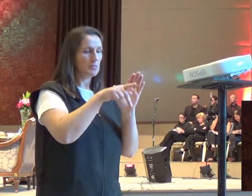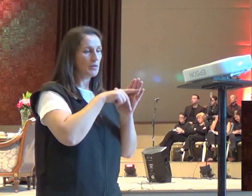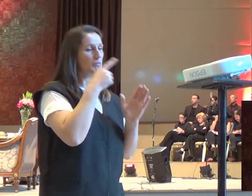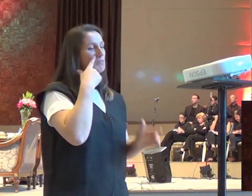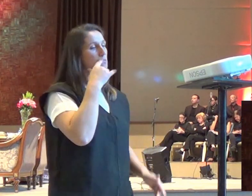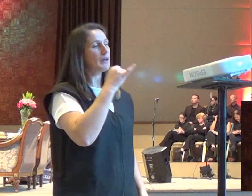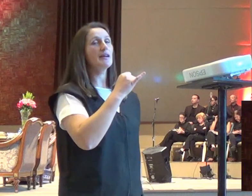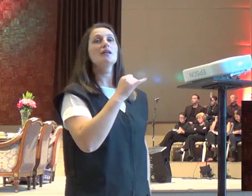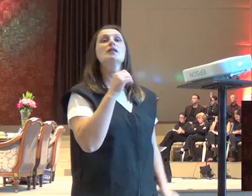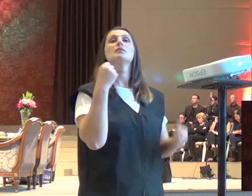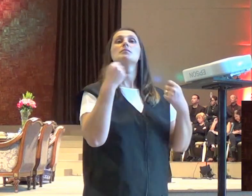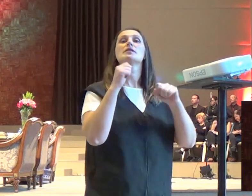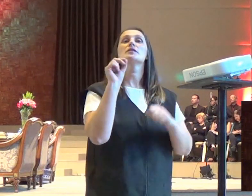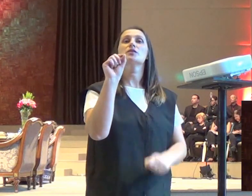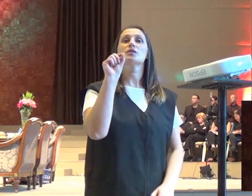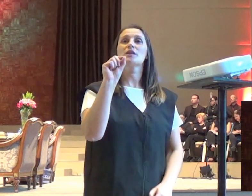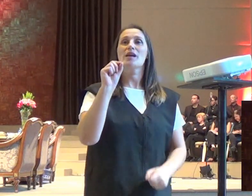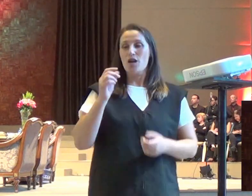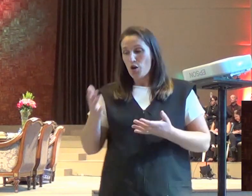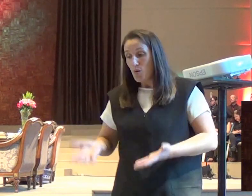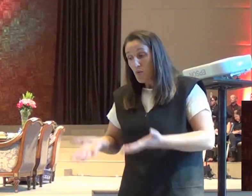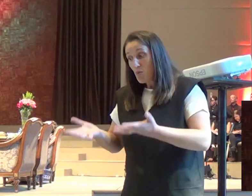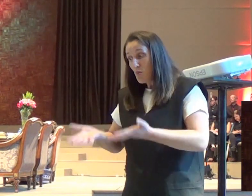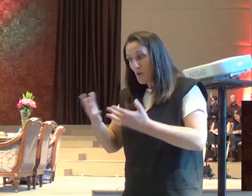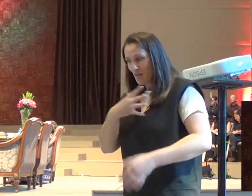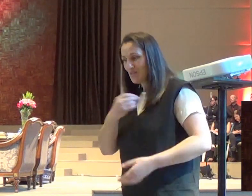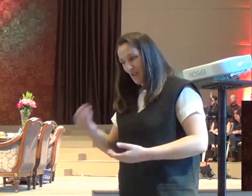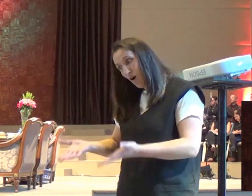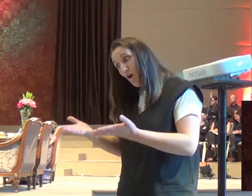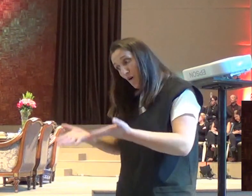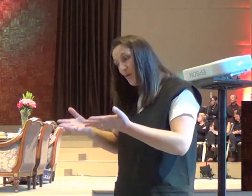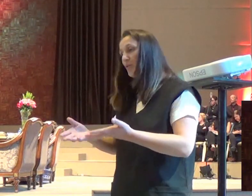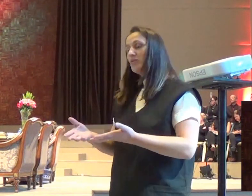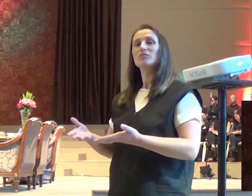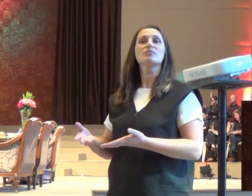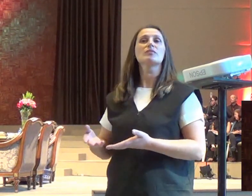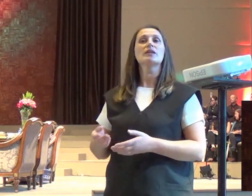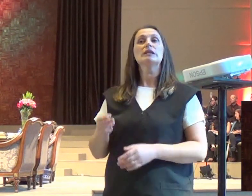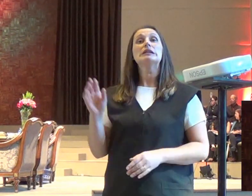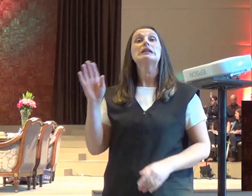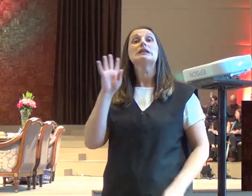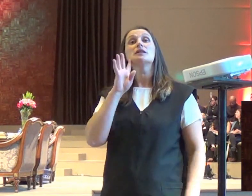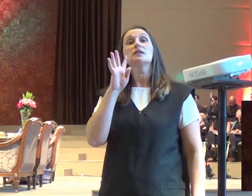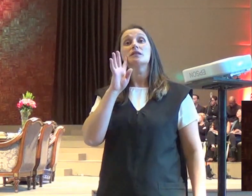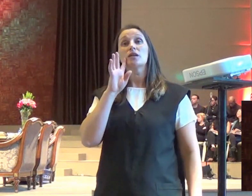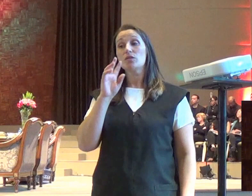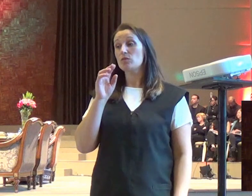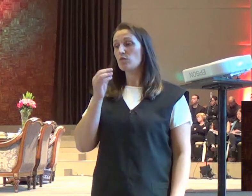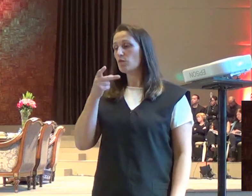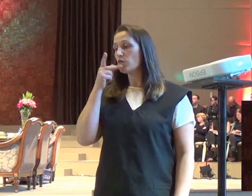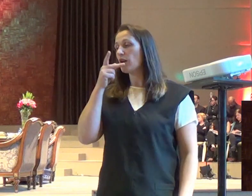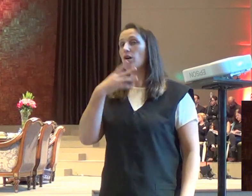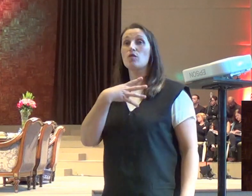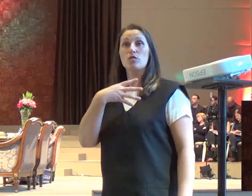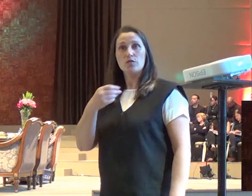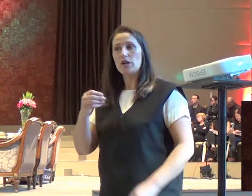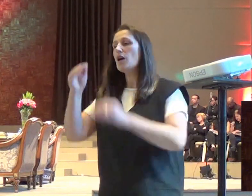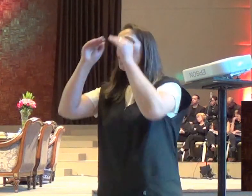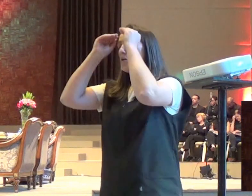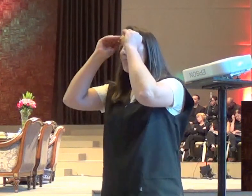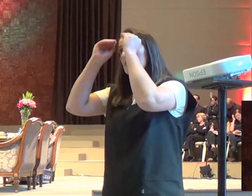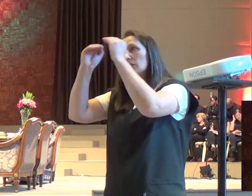grandes motivadores dos nossos filhos. É interessante que ao dizer aos filhos que eles devem